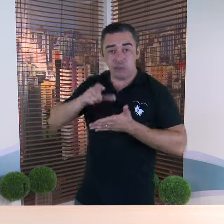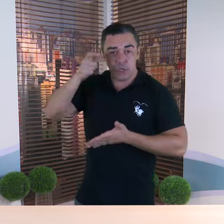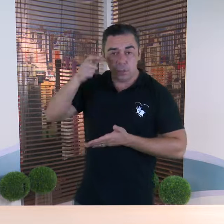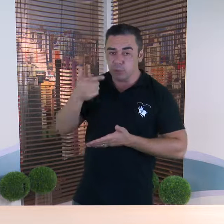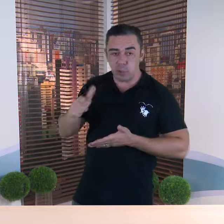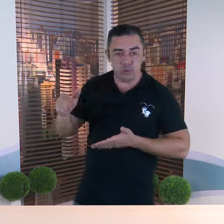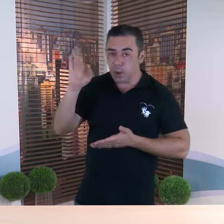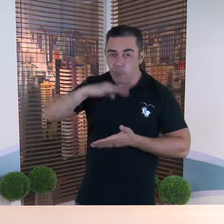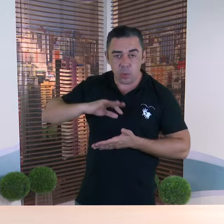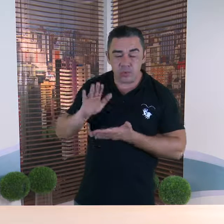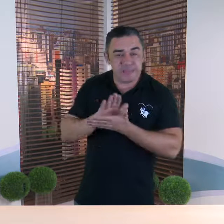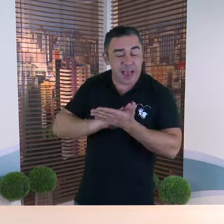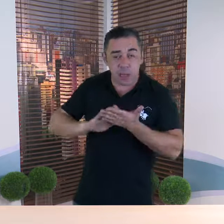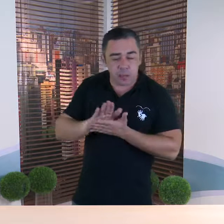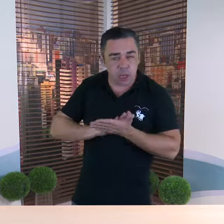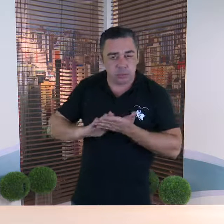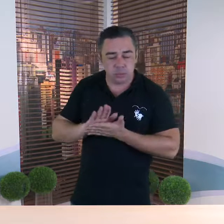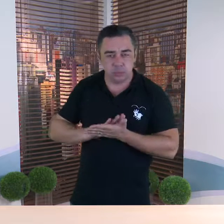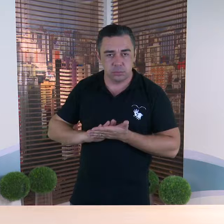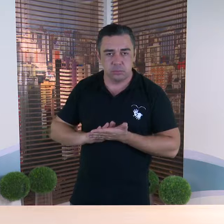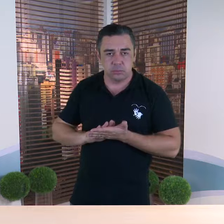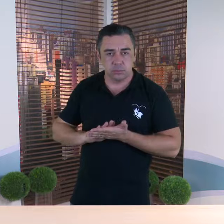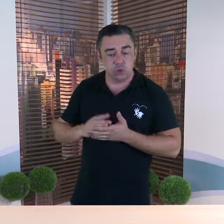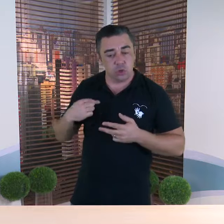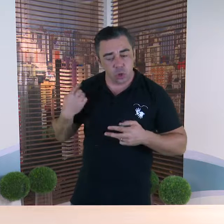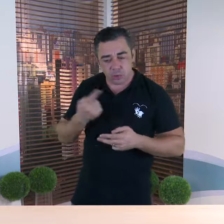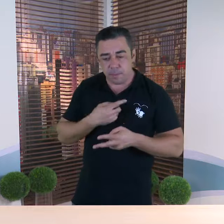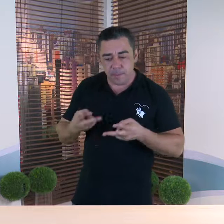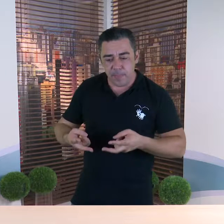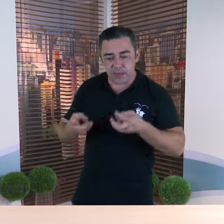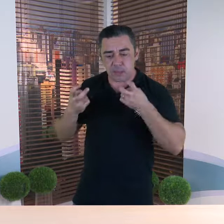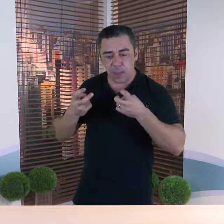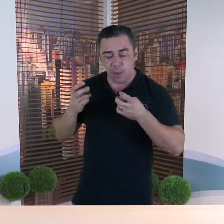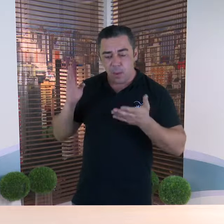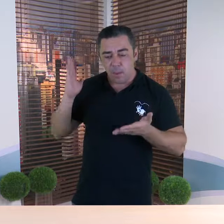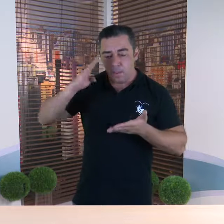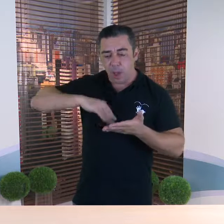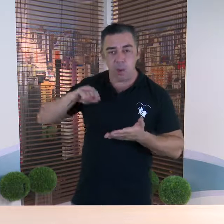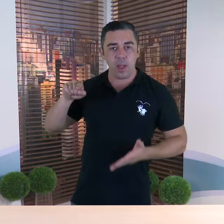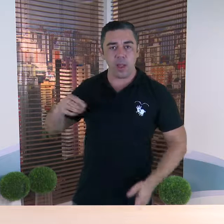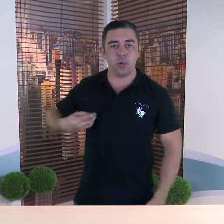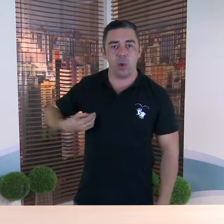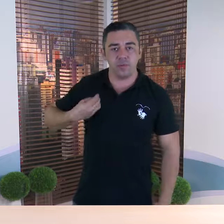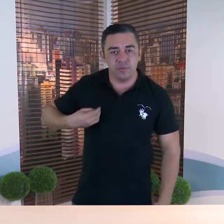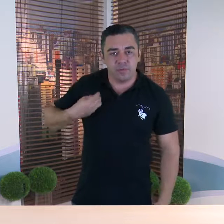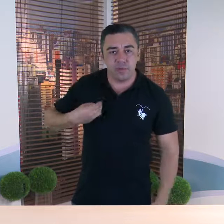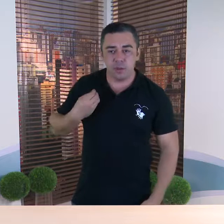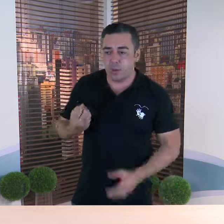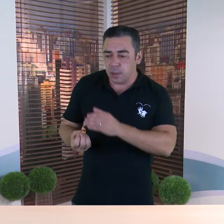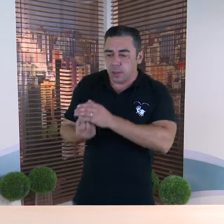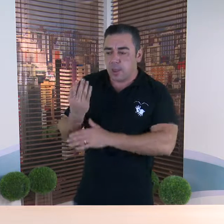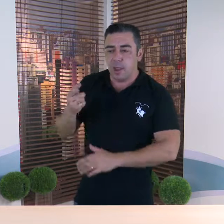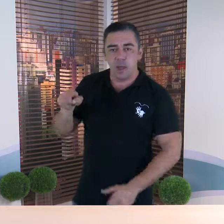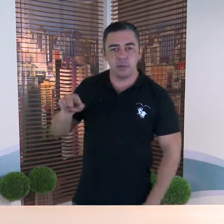a Satanás. Pelo contrário, nossa percepção da existência do mal começa com a existência de